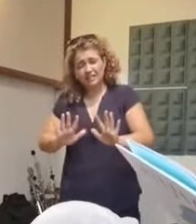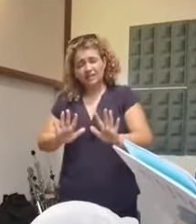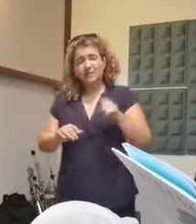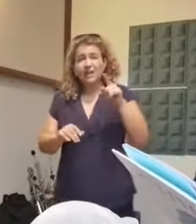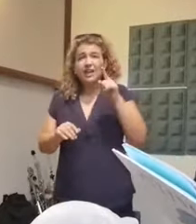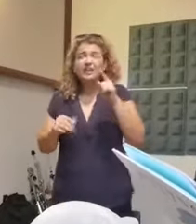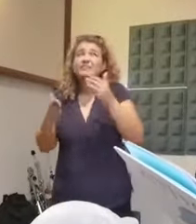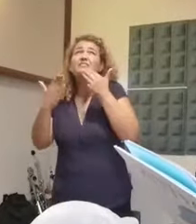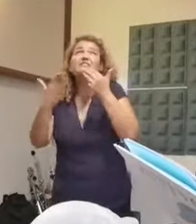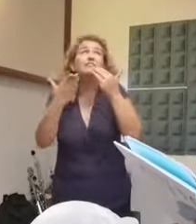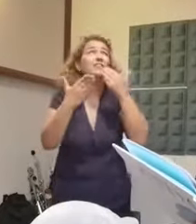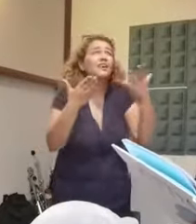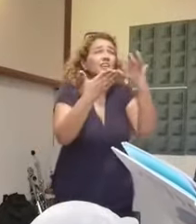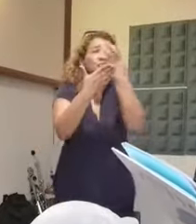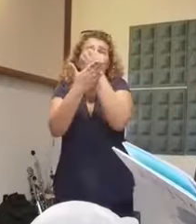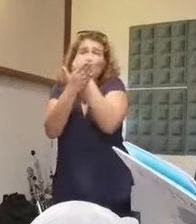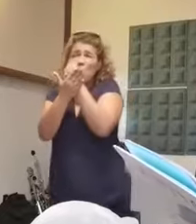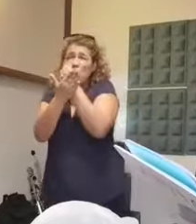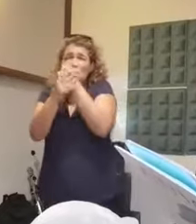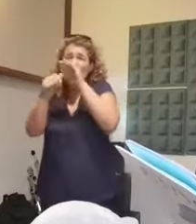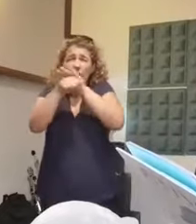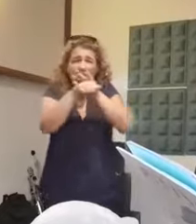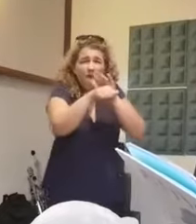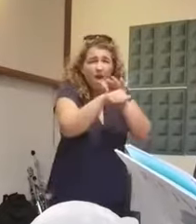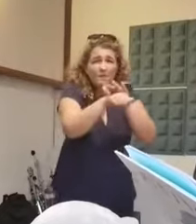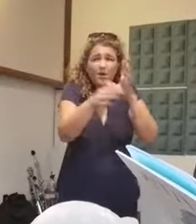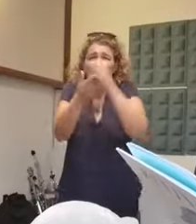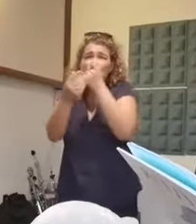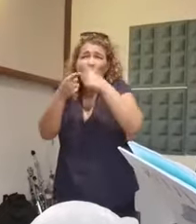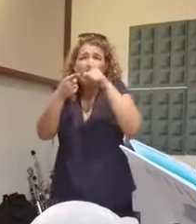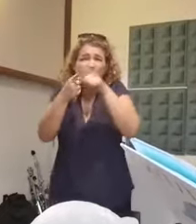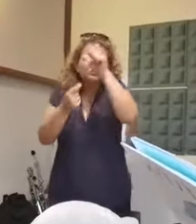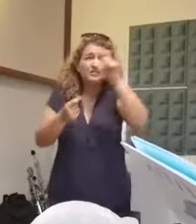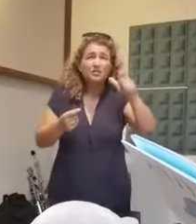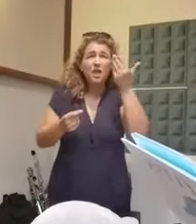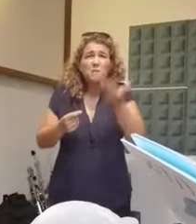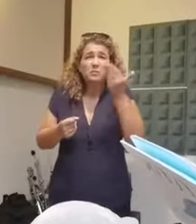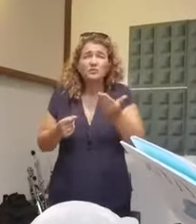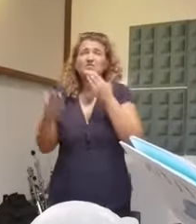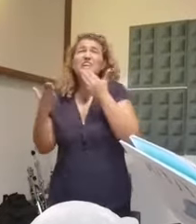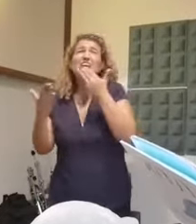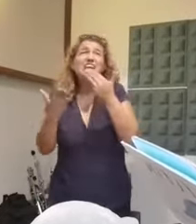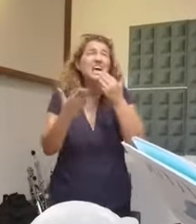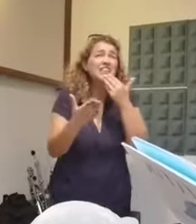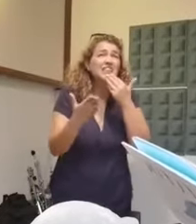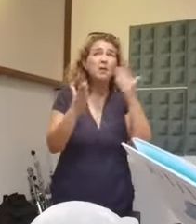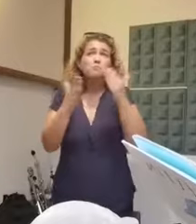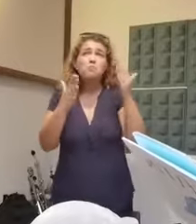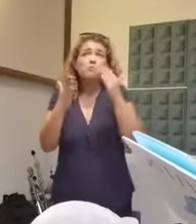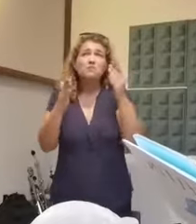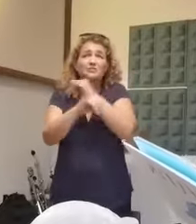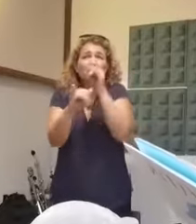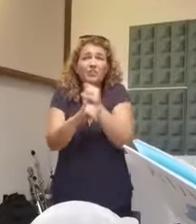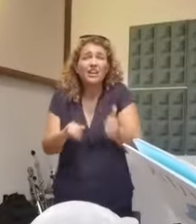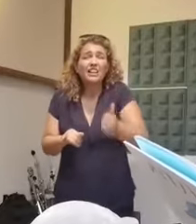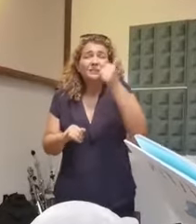Agradeció en voz baja a todos los amigos importantes de su vida, los momentos más felices y